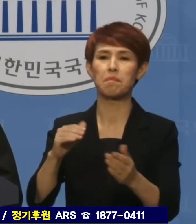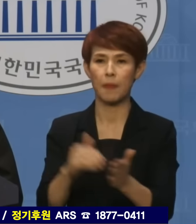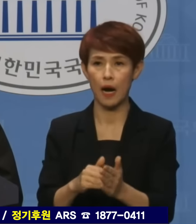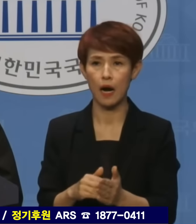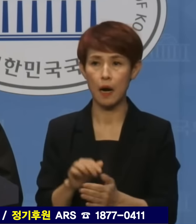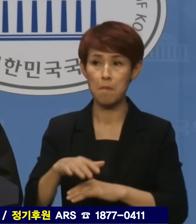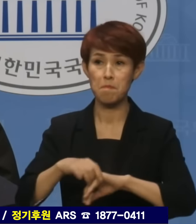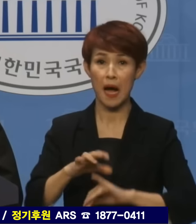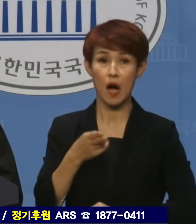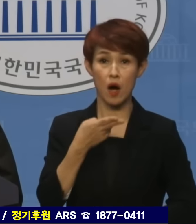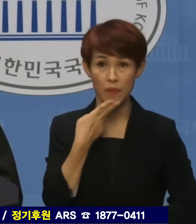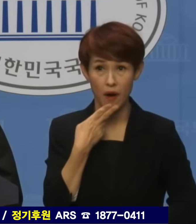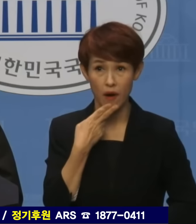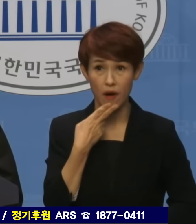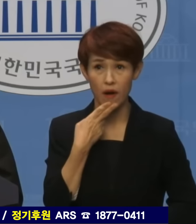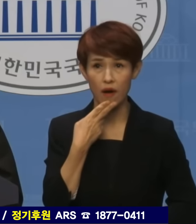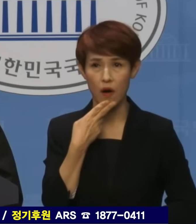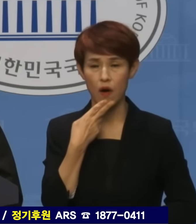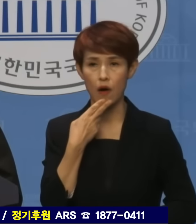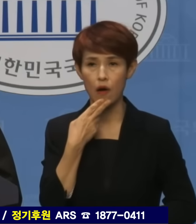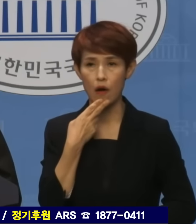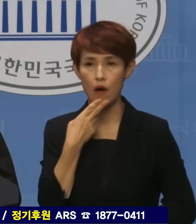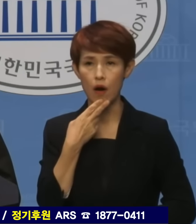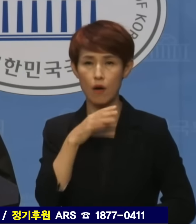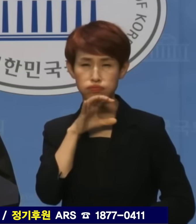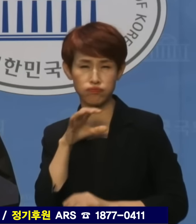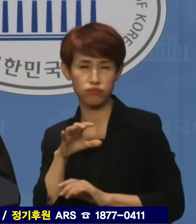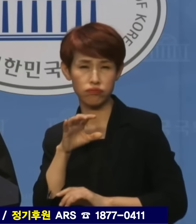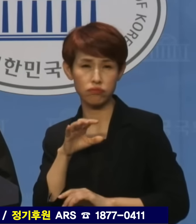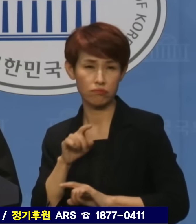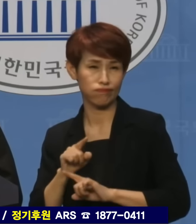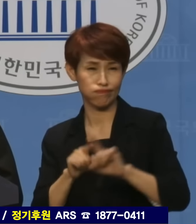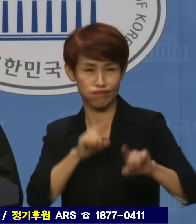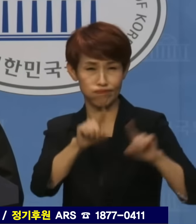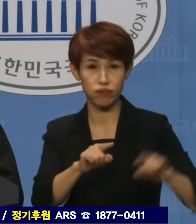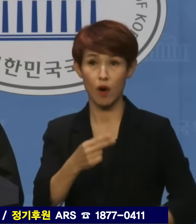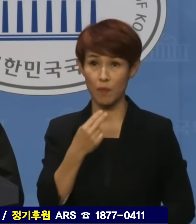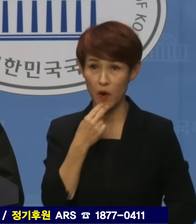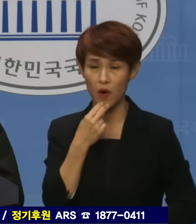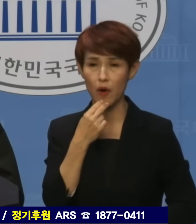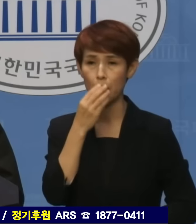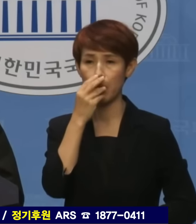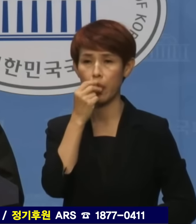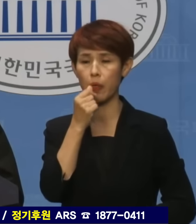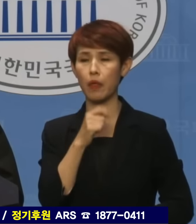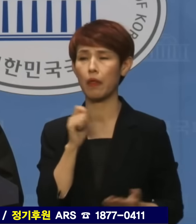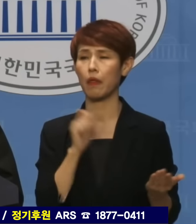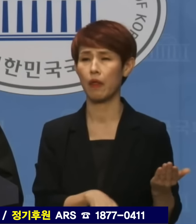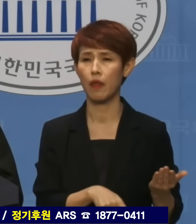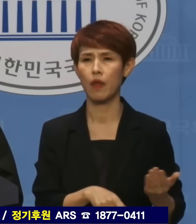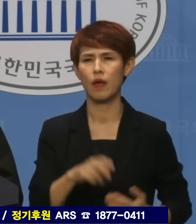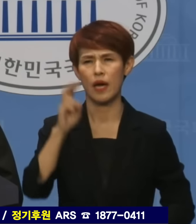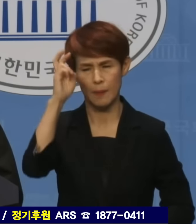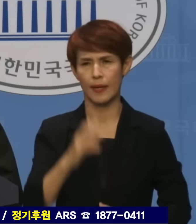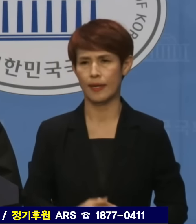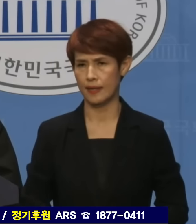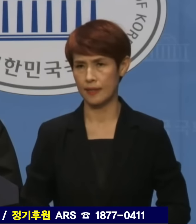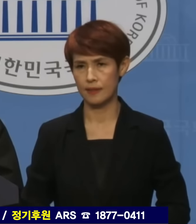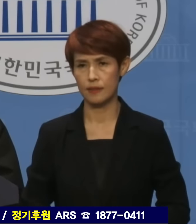들키지 않았다면, 그래서 따가운 여론을 의식할 필요가 없었다면 슬그머니 통과시켜버렸을